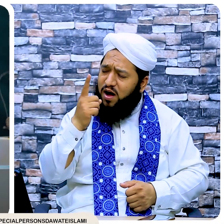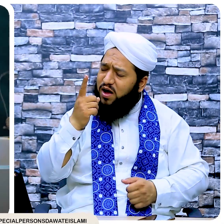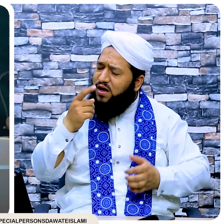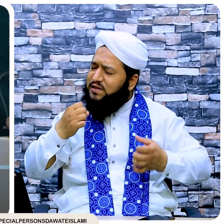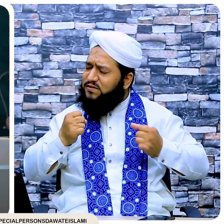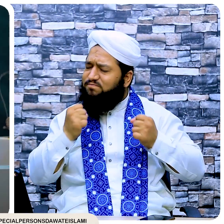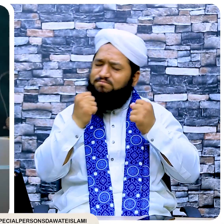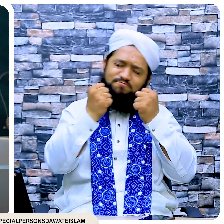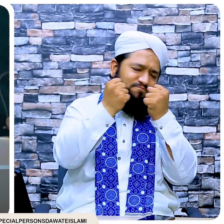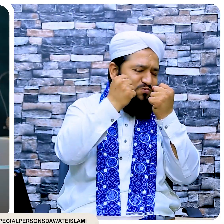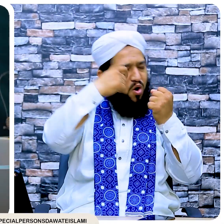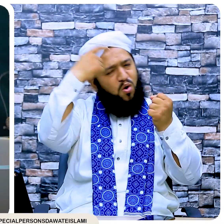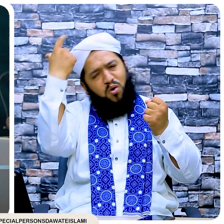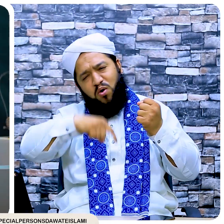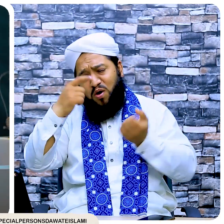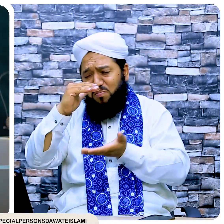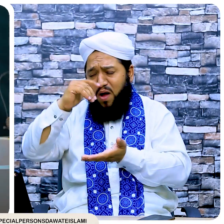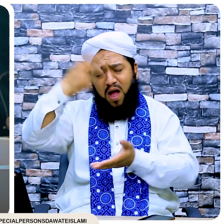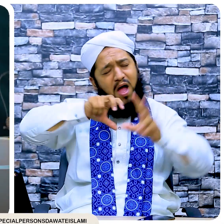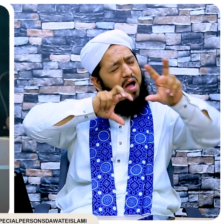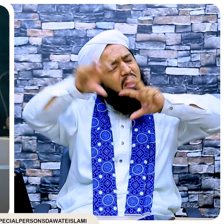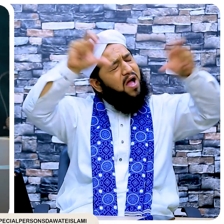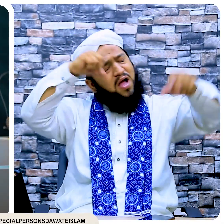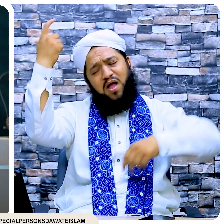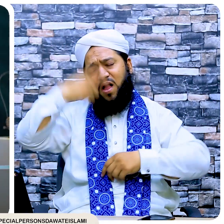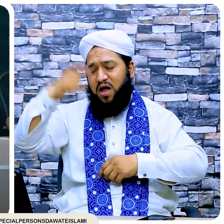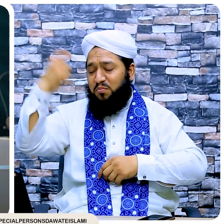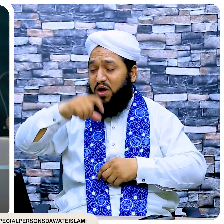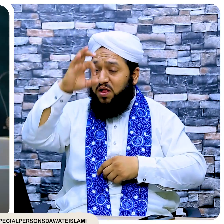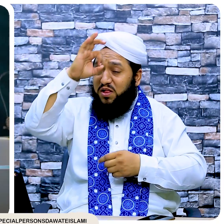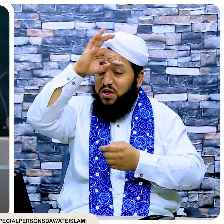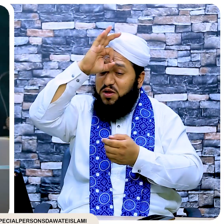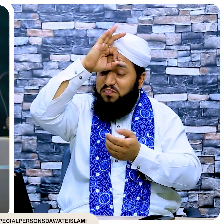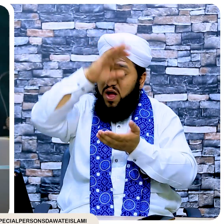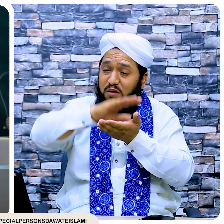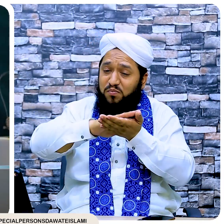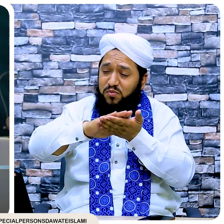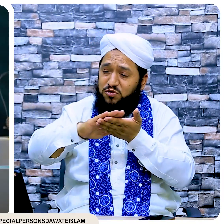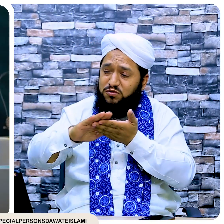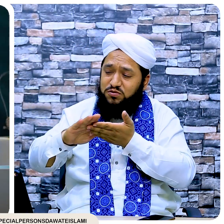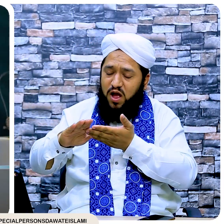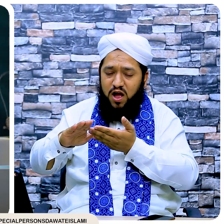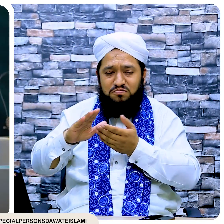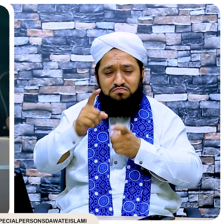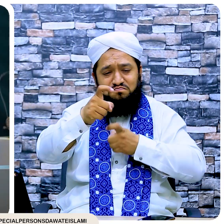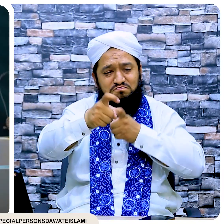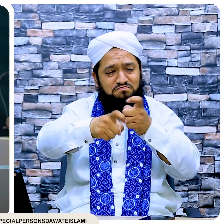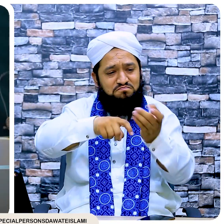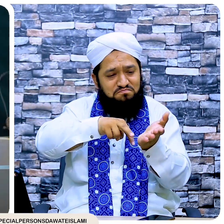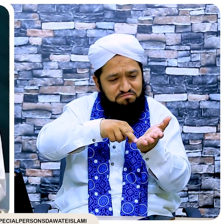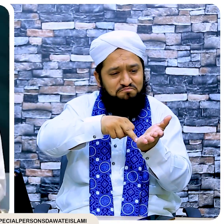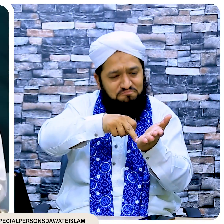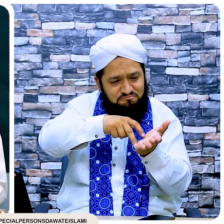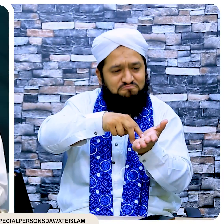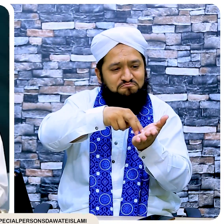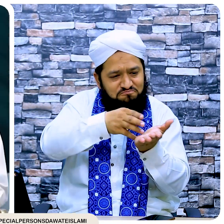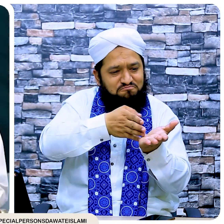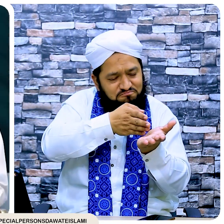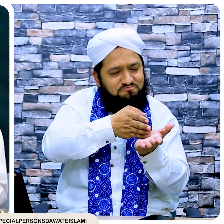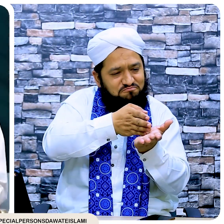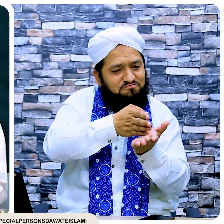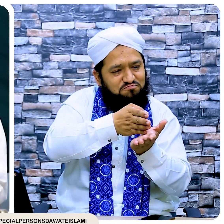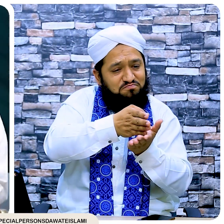چھوٹے صاحبزادے حضرت عبداللہ رضی اللہ تعالیٰ عنہ کو جو عوام میں علی اصغر کے نام سے مشہور ہیں ان کو گود میں اٹھا کر میدان میں لائے.